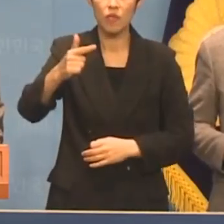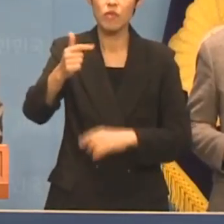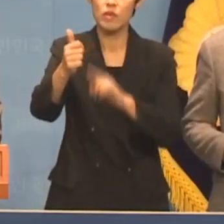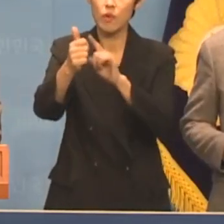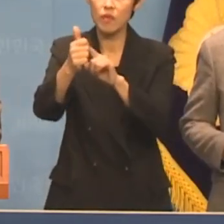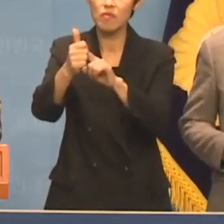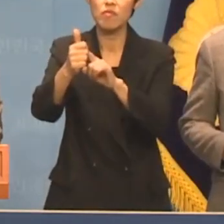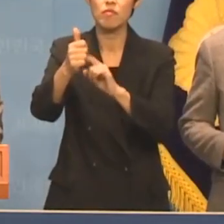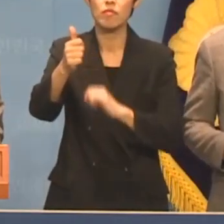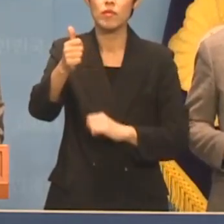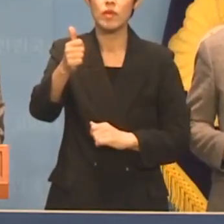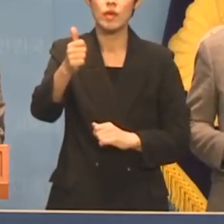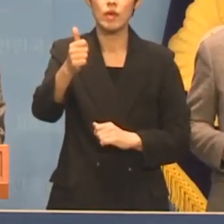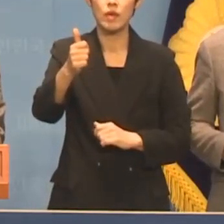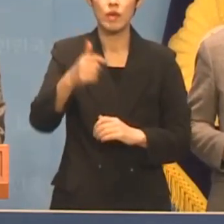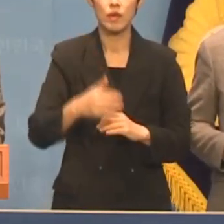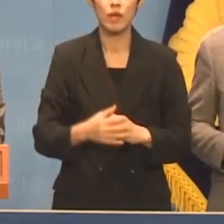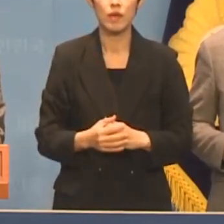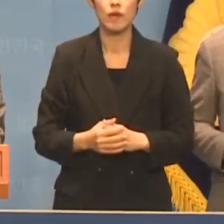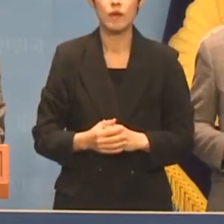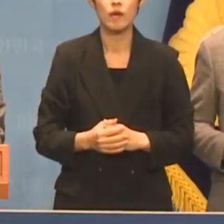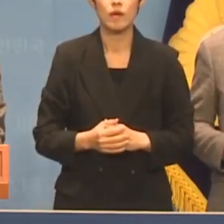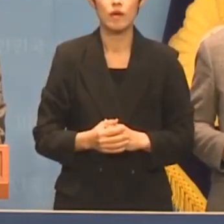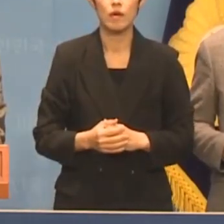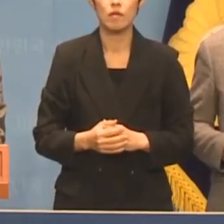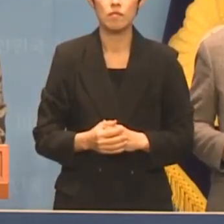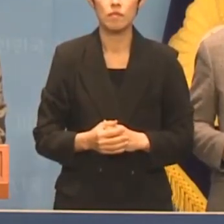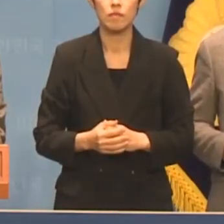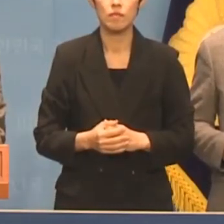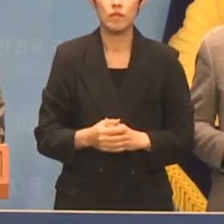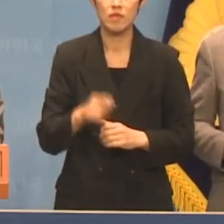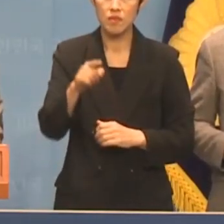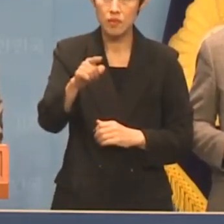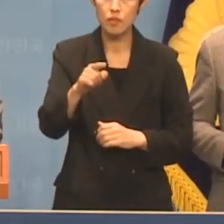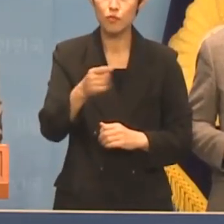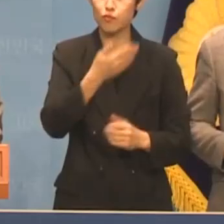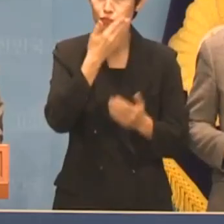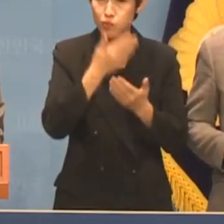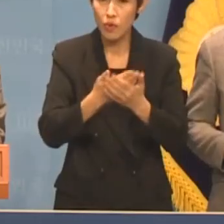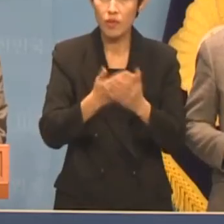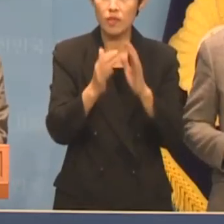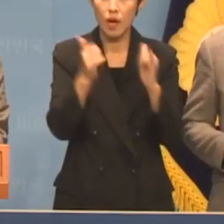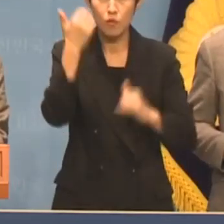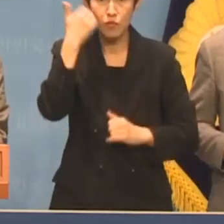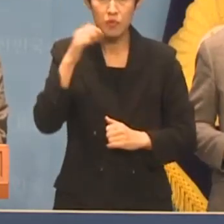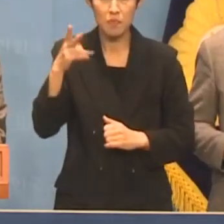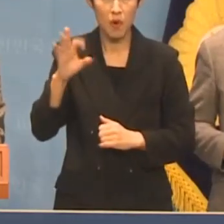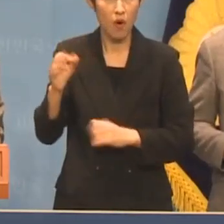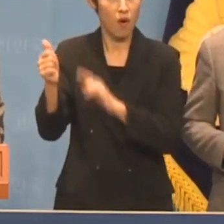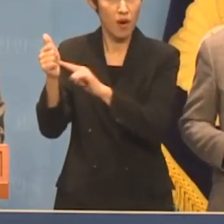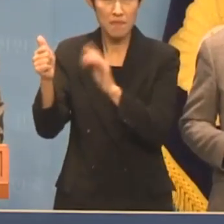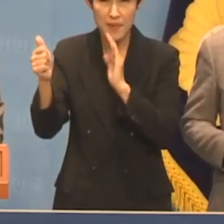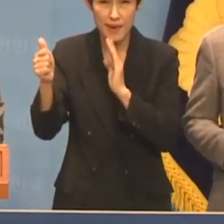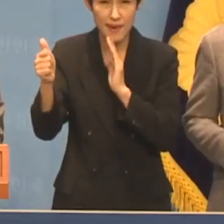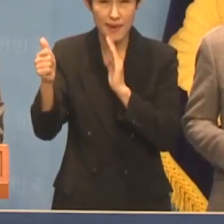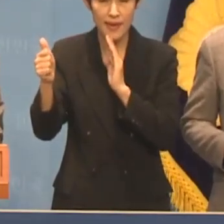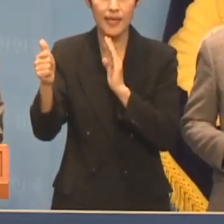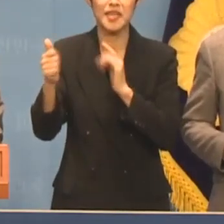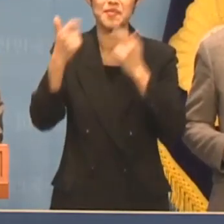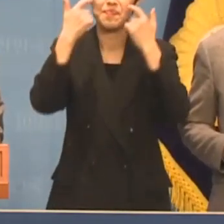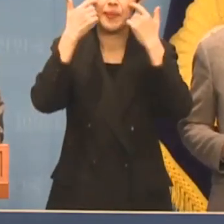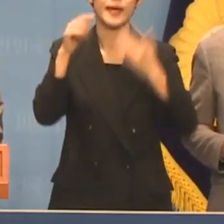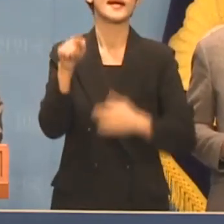황금이를 책임지라고 말했던 김건희, 본인이 책임지던 황금이 같은 존재가 바로 명태균이었음이 이